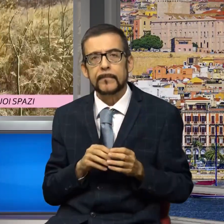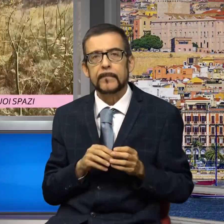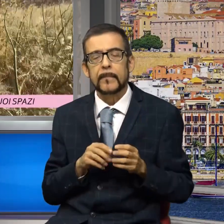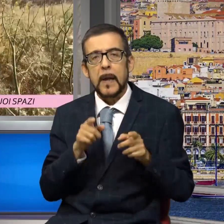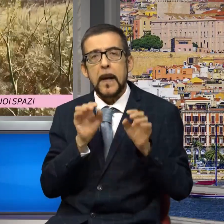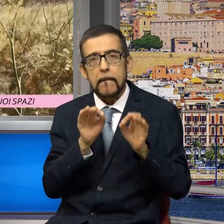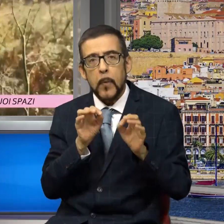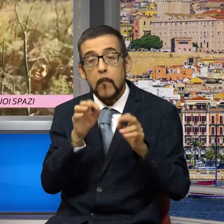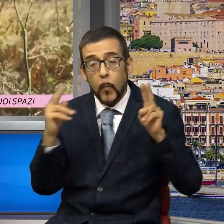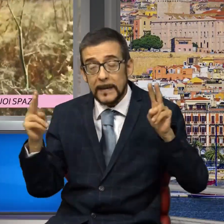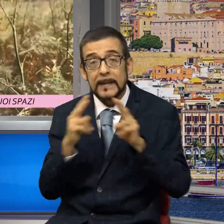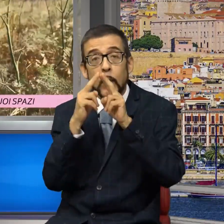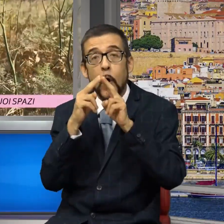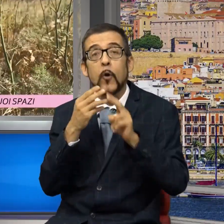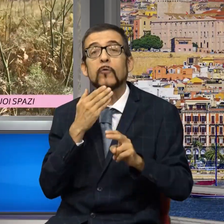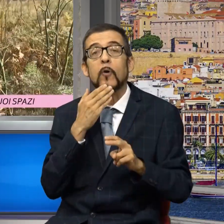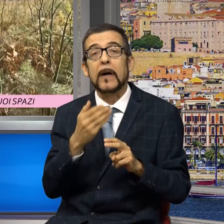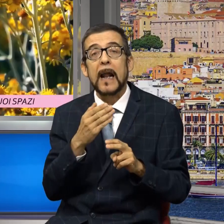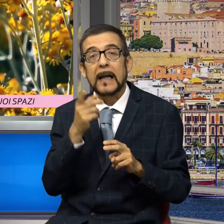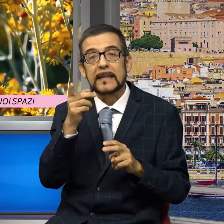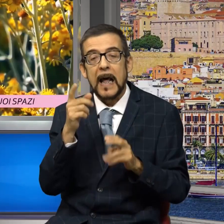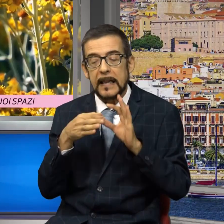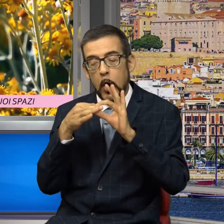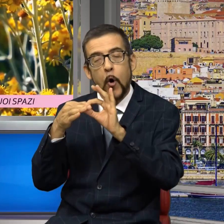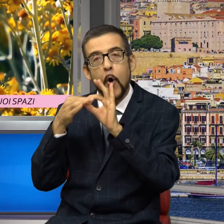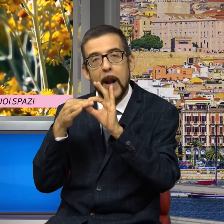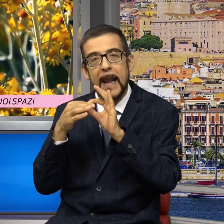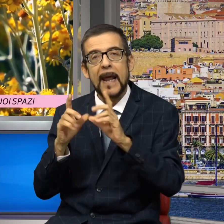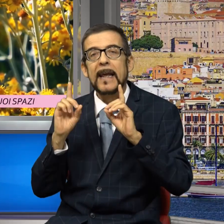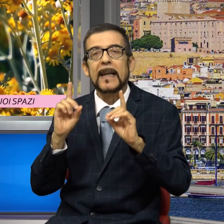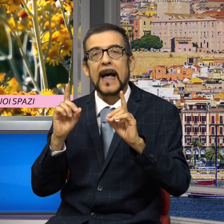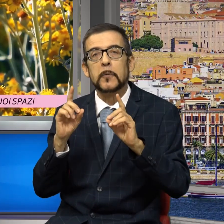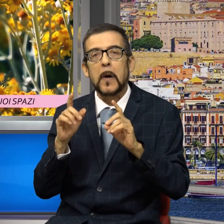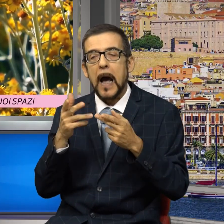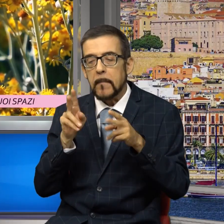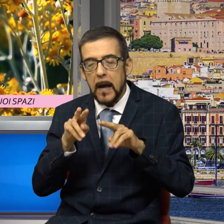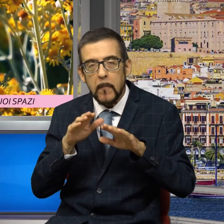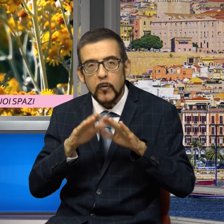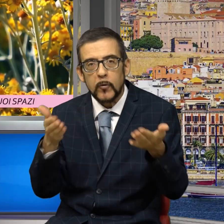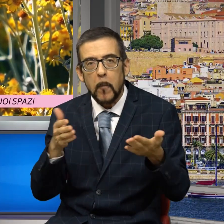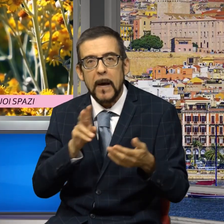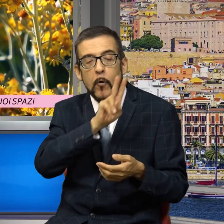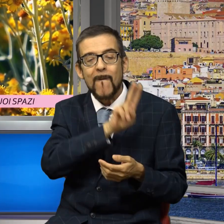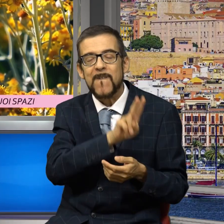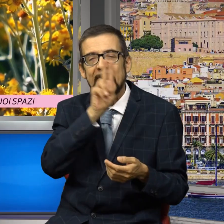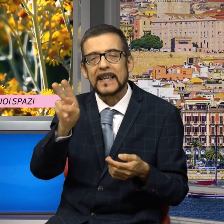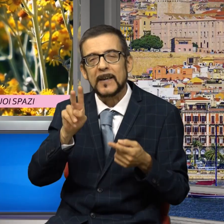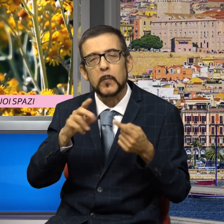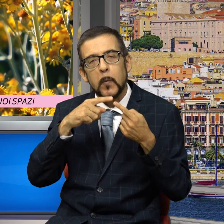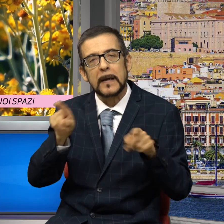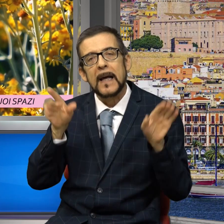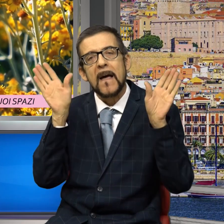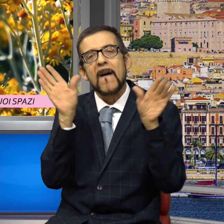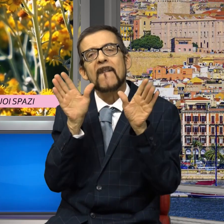questo incolto, insieme ad altri colleghi naturalisti, abbiamo censito 22 specie di farfalle.